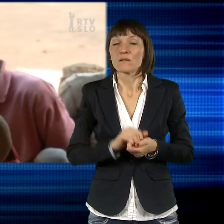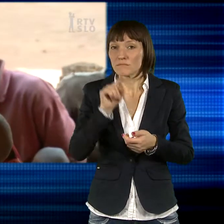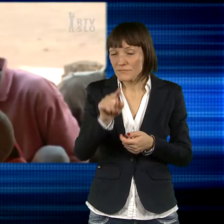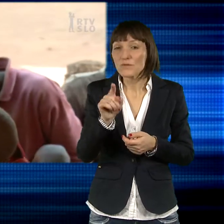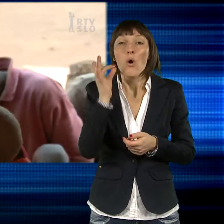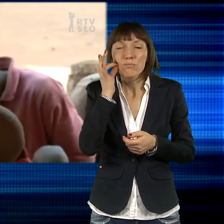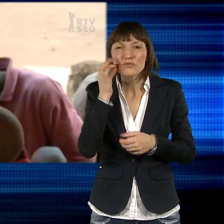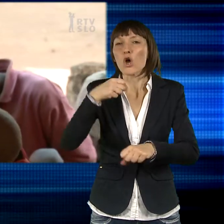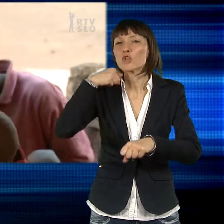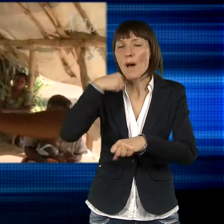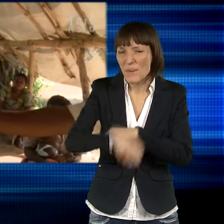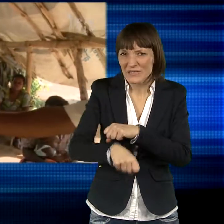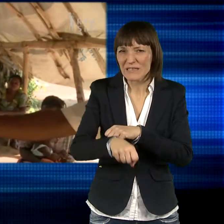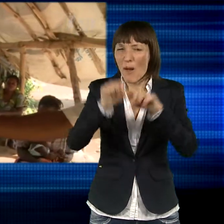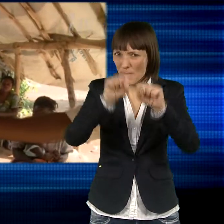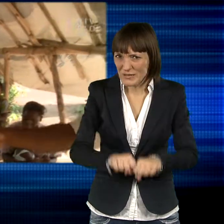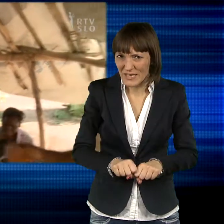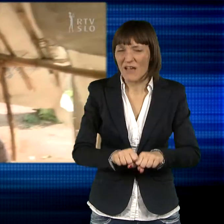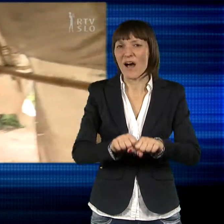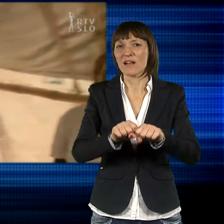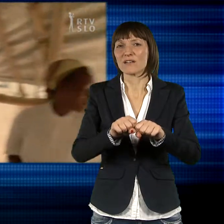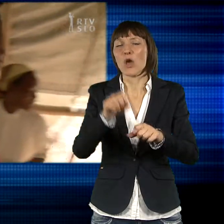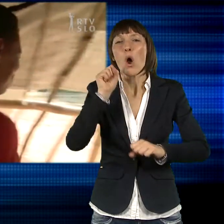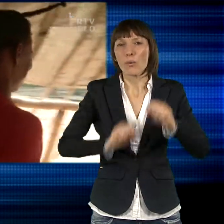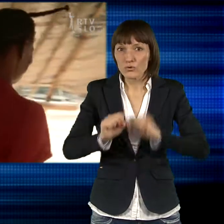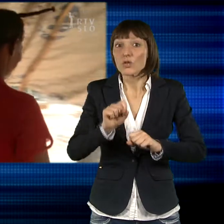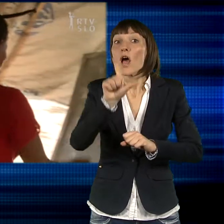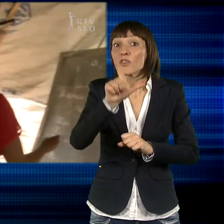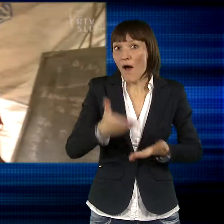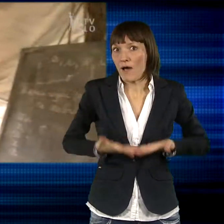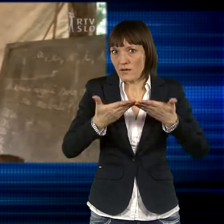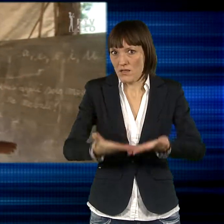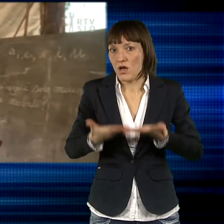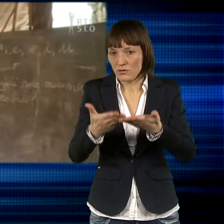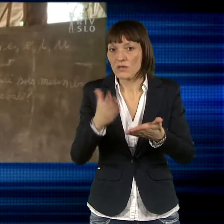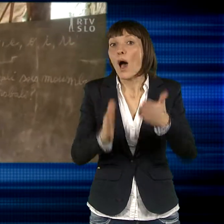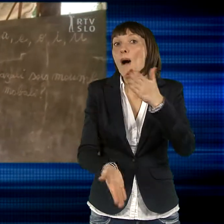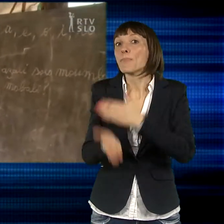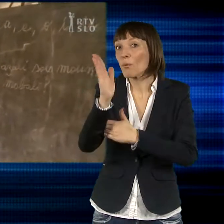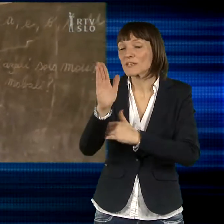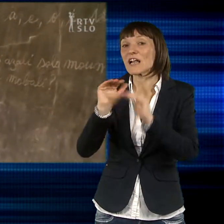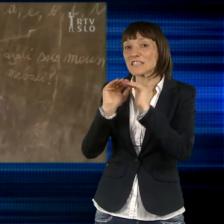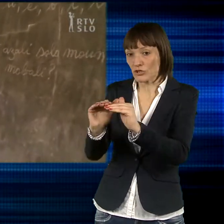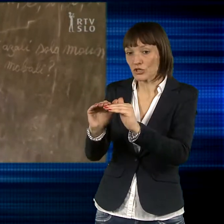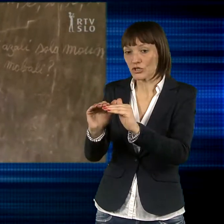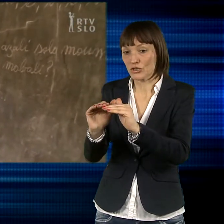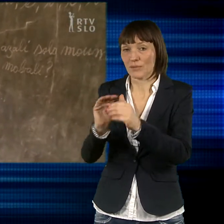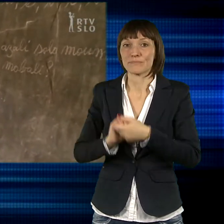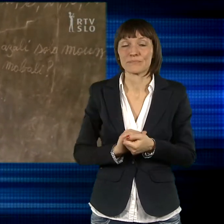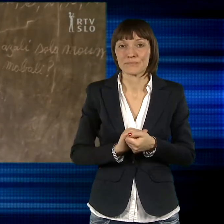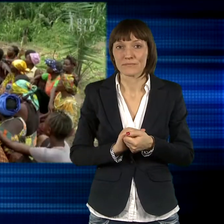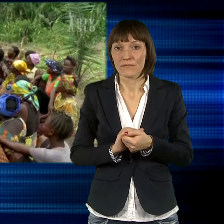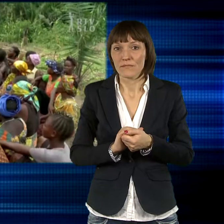Julie so mučili, izrabljali, posiljevali, z 2 otrokoma je naposled uspelo pobegniti in najti zatočišče v skupini sestre